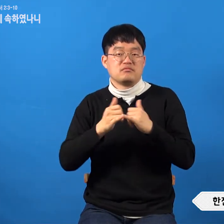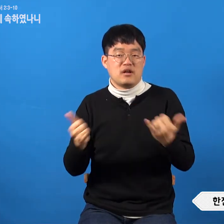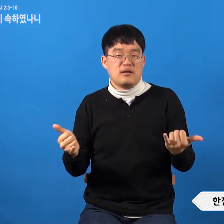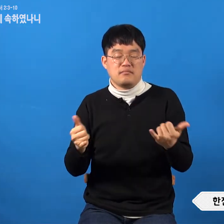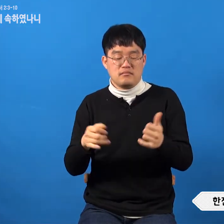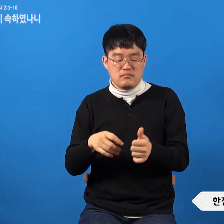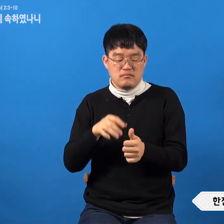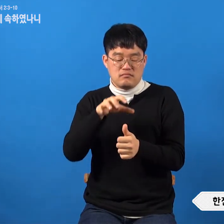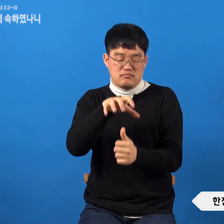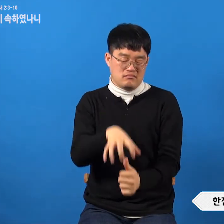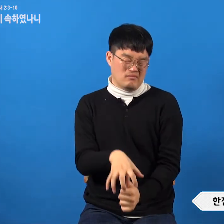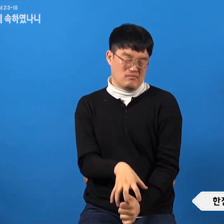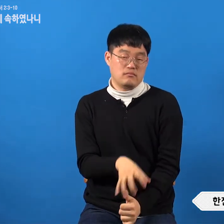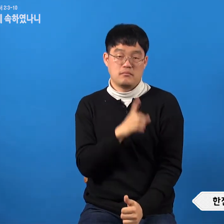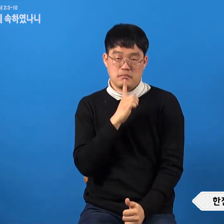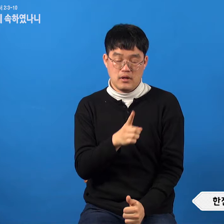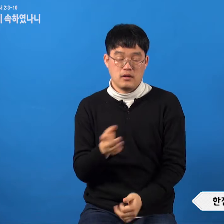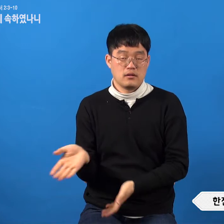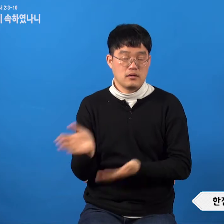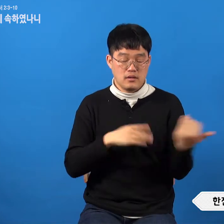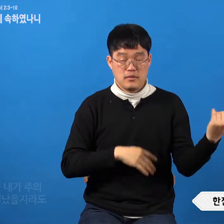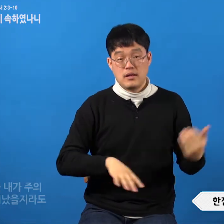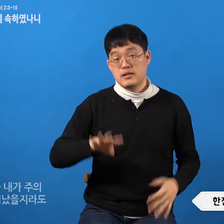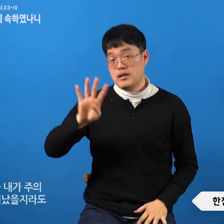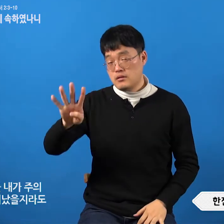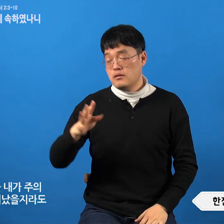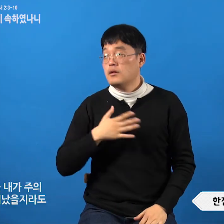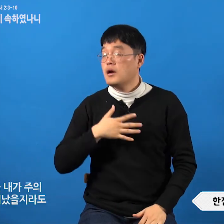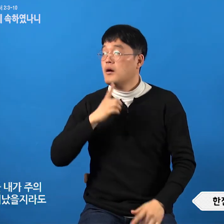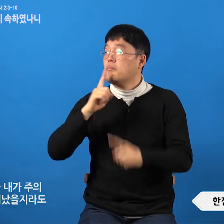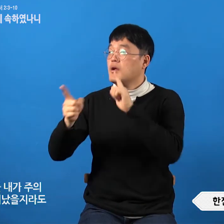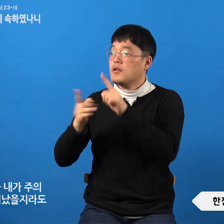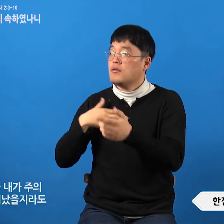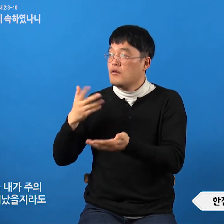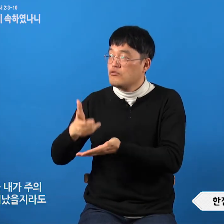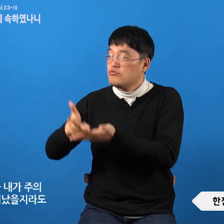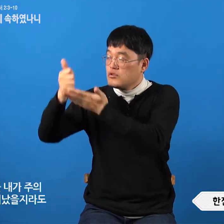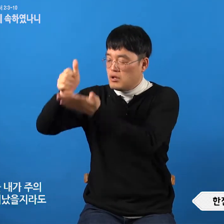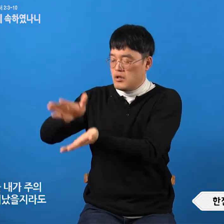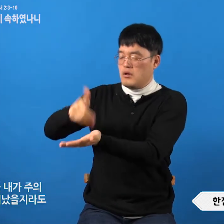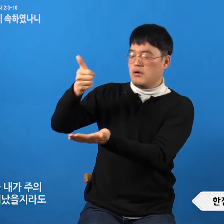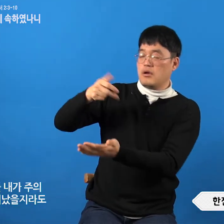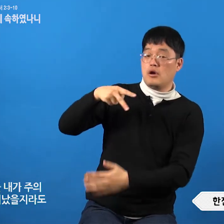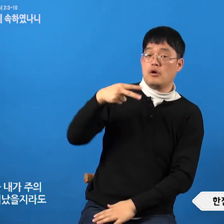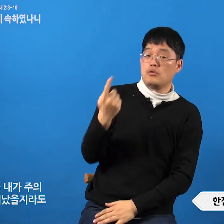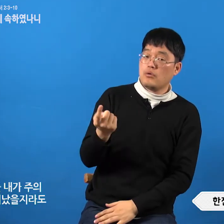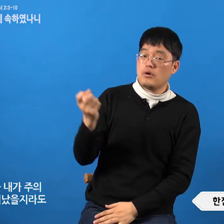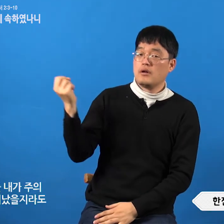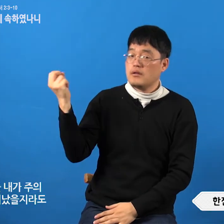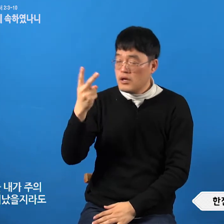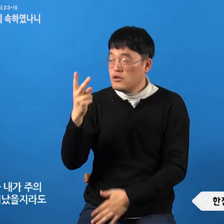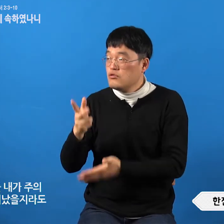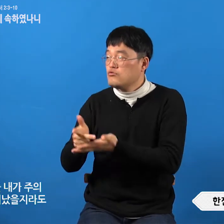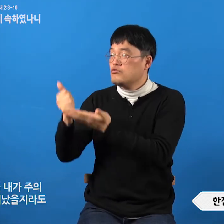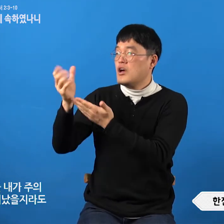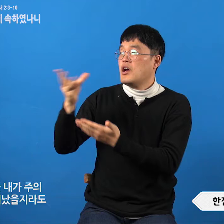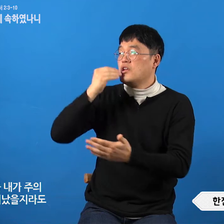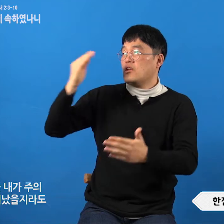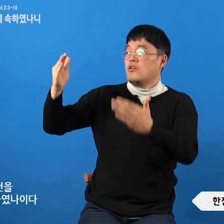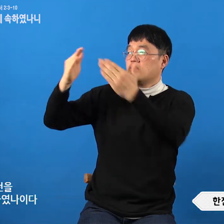그 다음에 4절 내가 말하기를 내가 주의 목전에서 쫓겨났을지라도 다시 주의